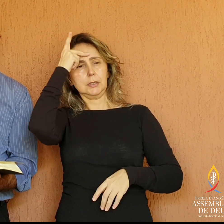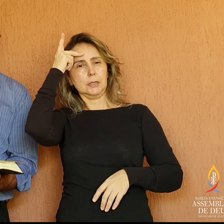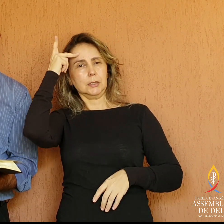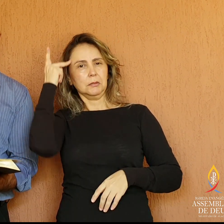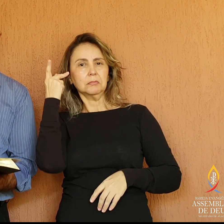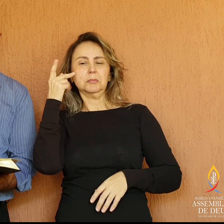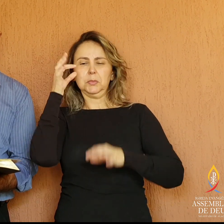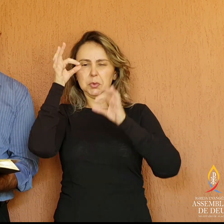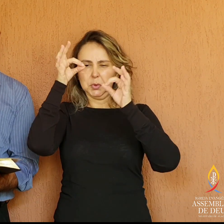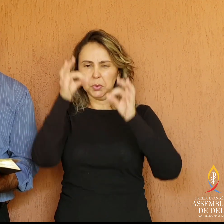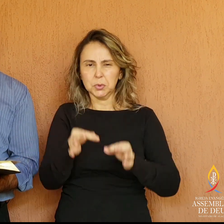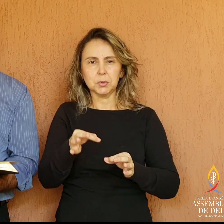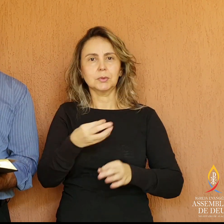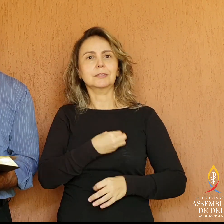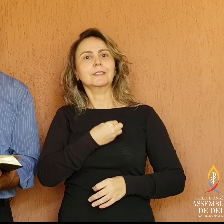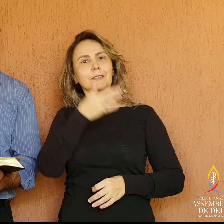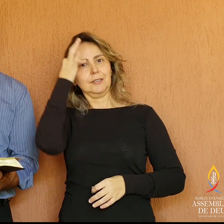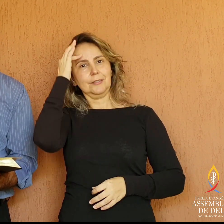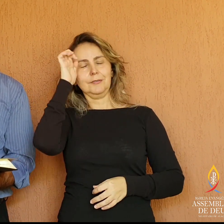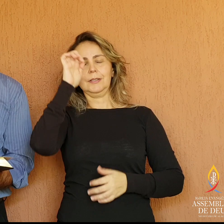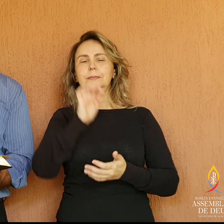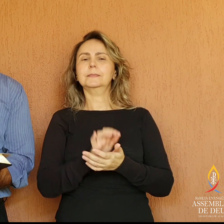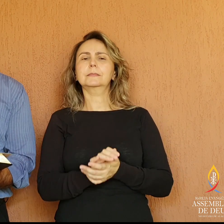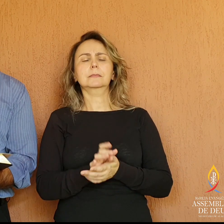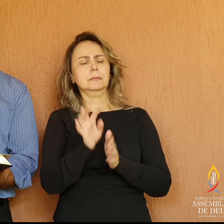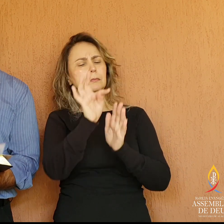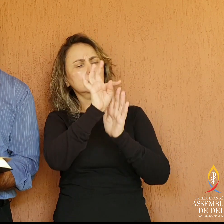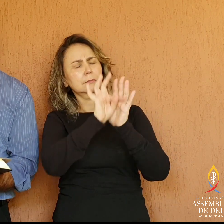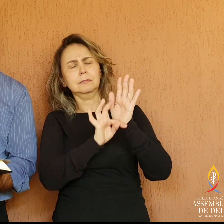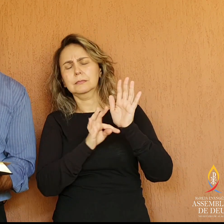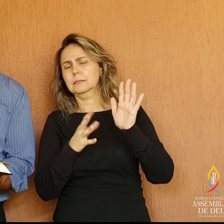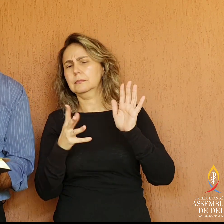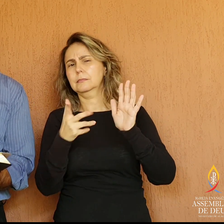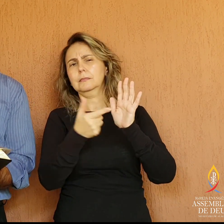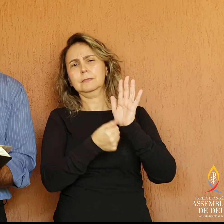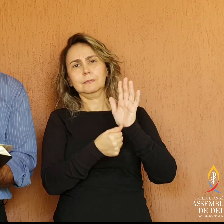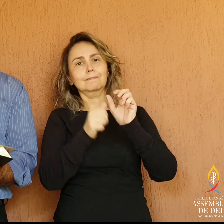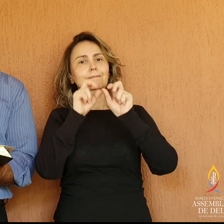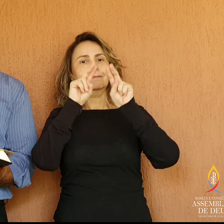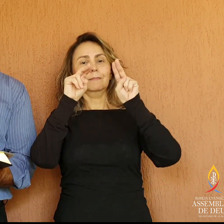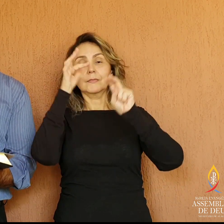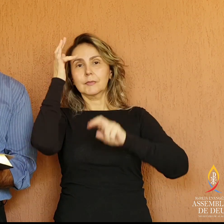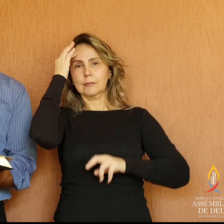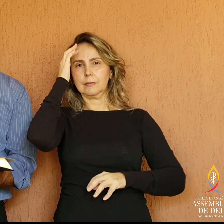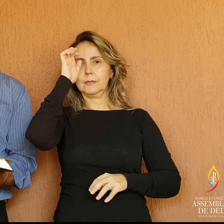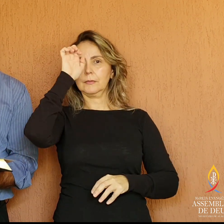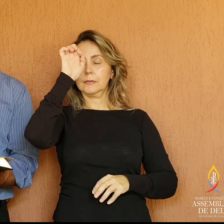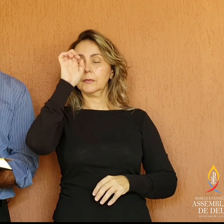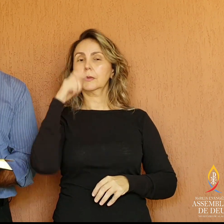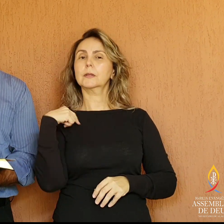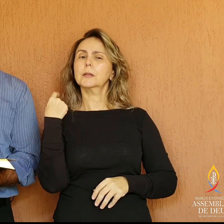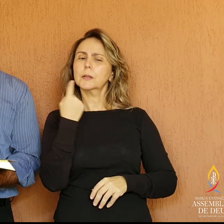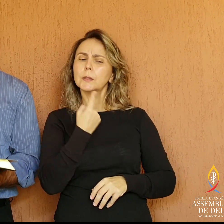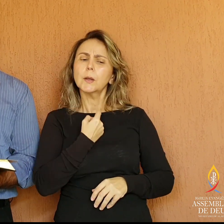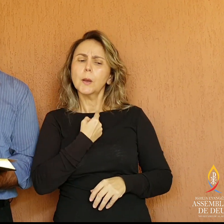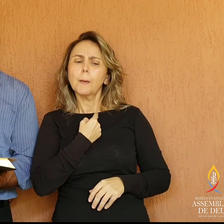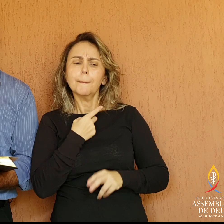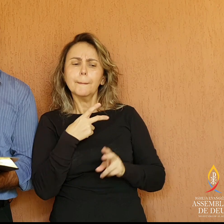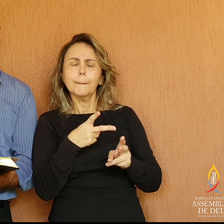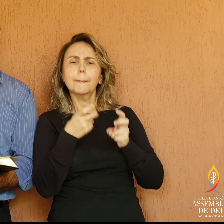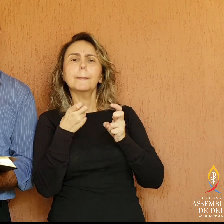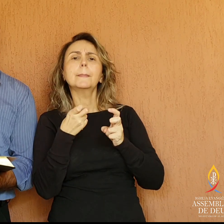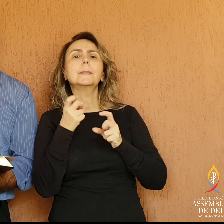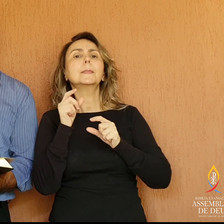fé. Muito bom esse texto, fala de fé, e nós percebemos nele